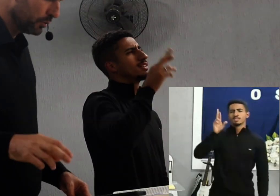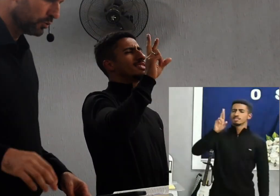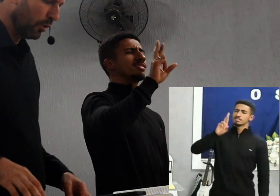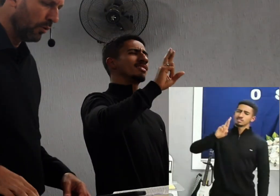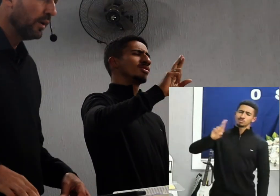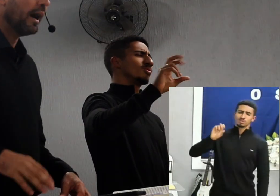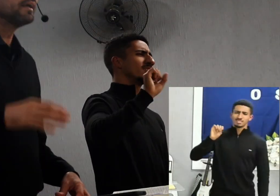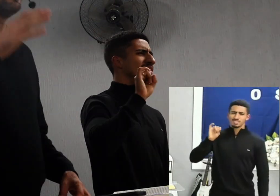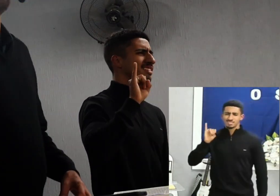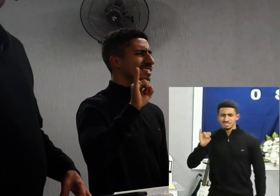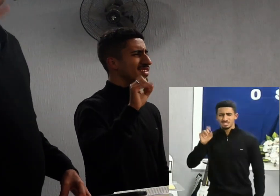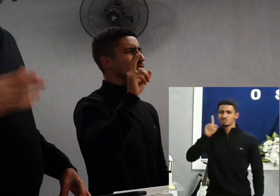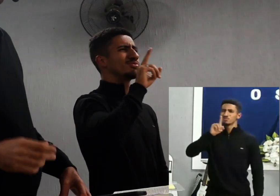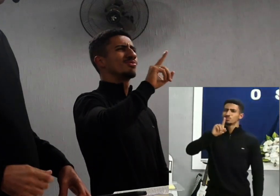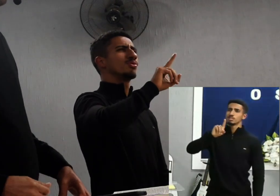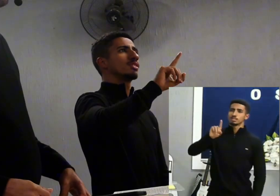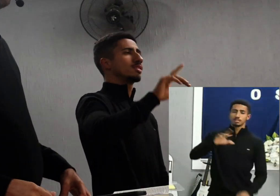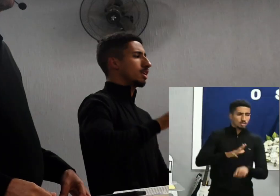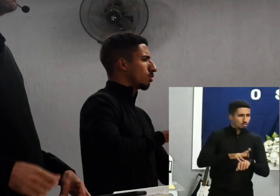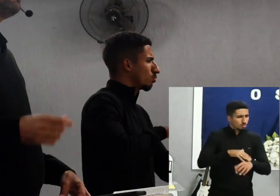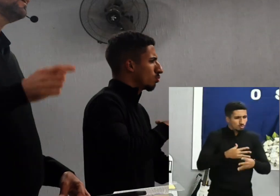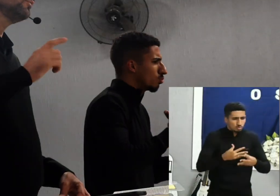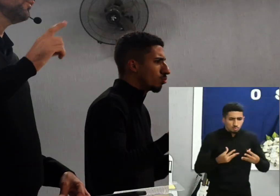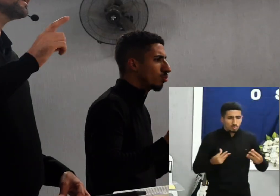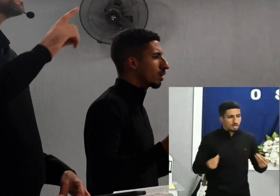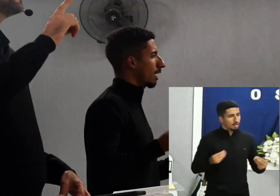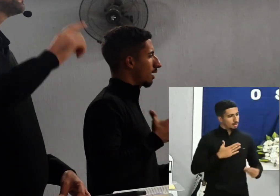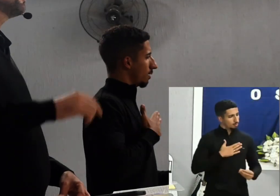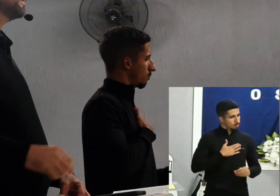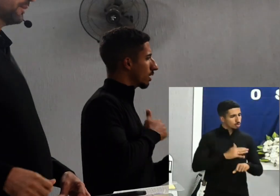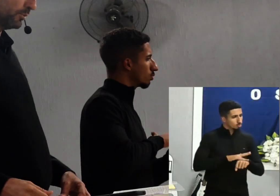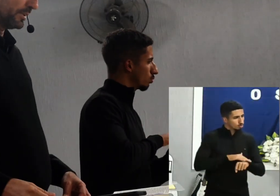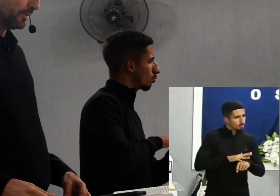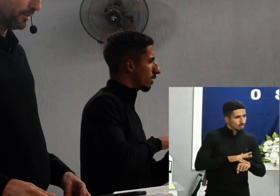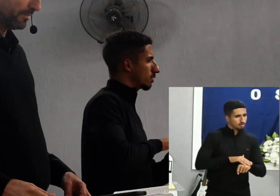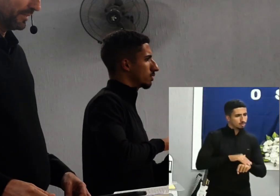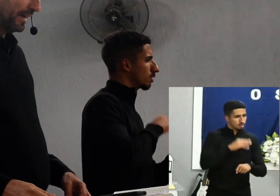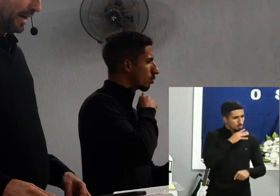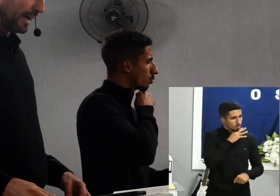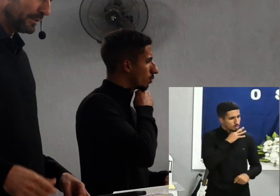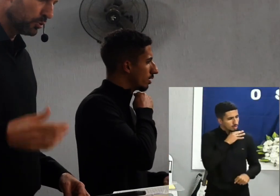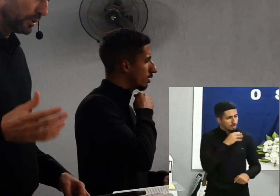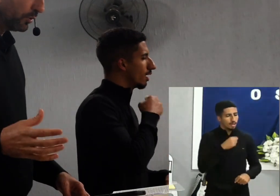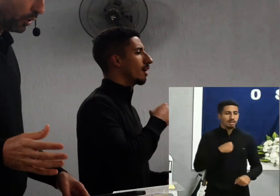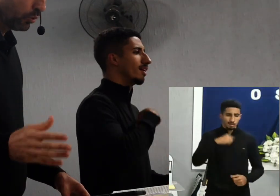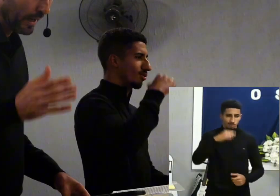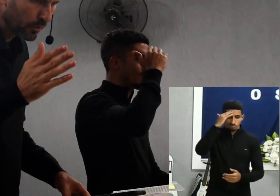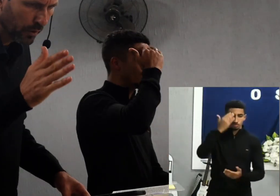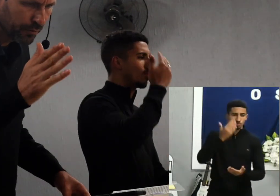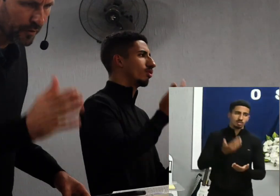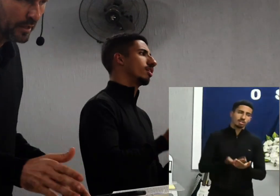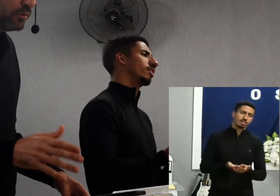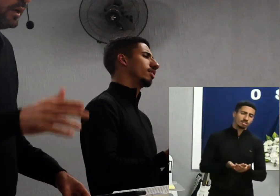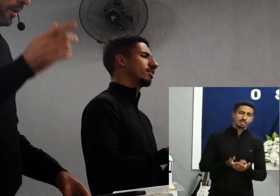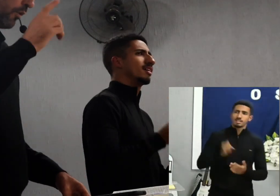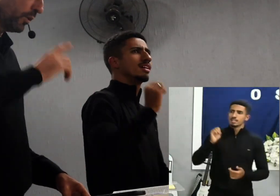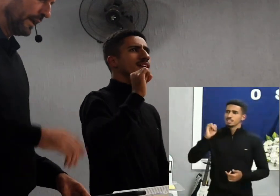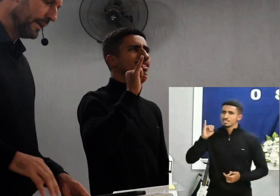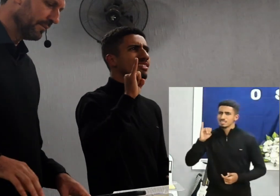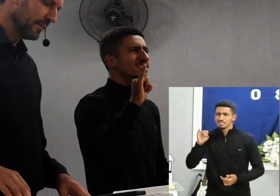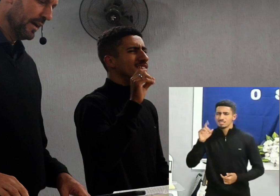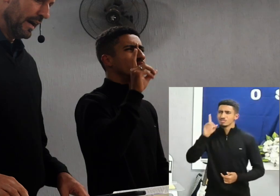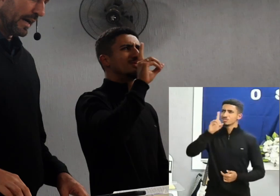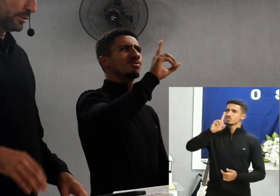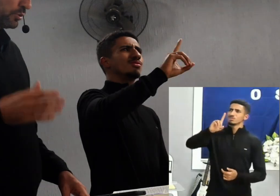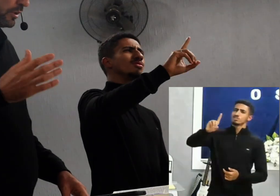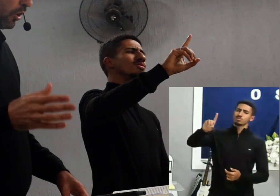grave que eu estou, aí eu vou crer. Não, não é assim que se fala com o Senhor. Se o Senhor curar o meu filho, eu vou